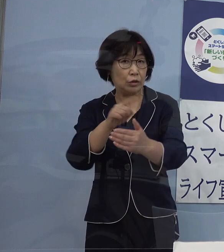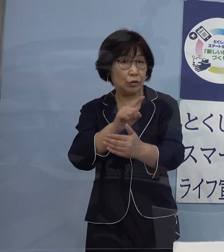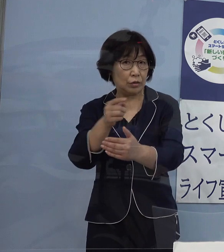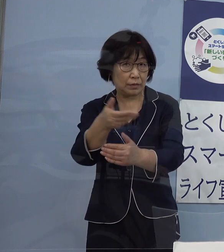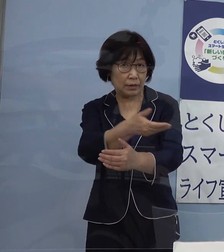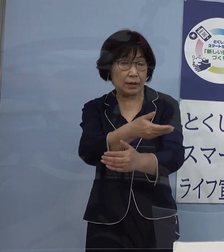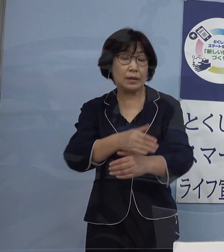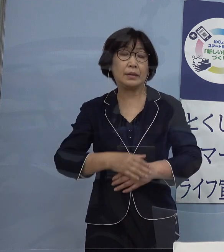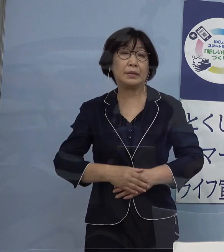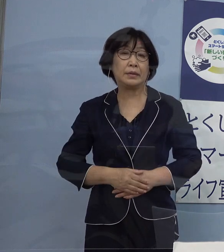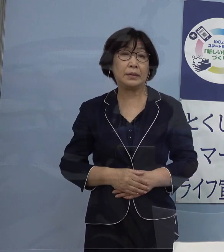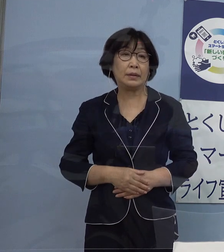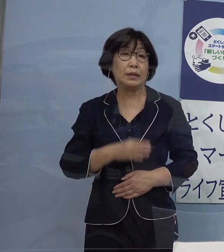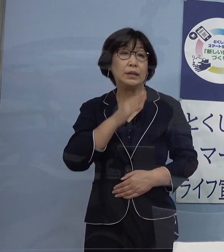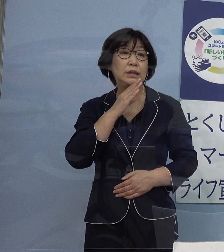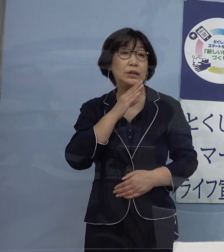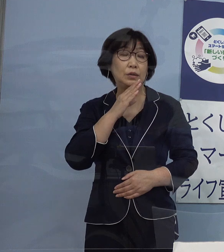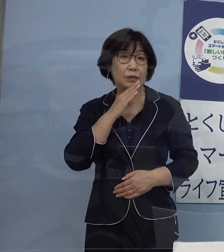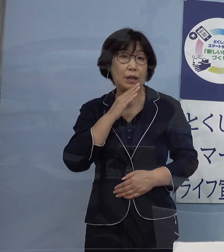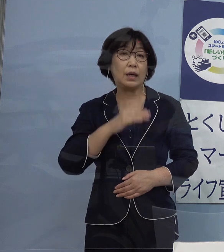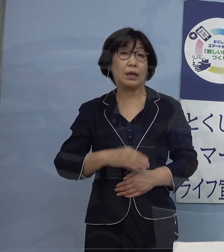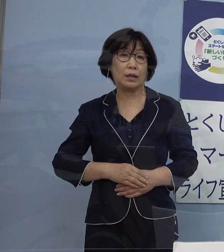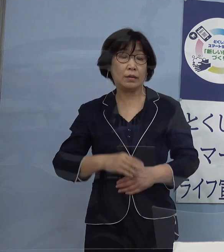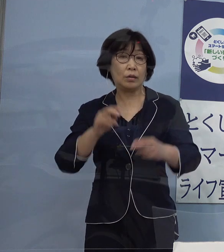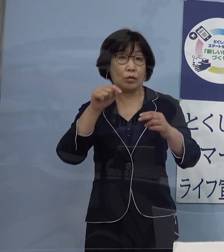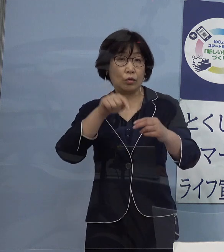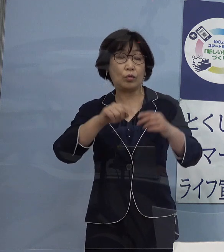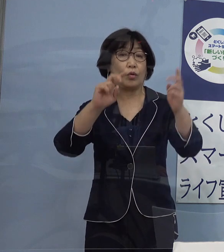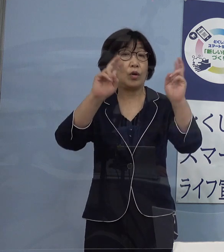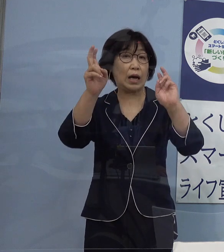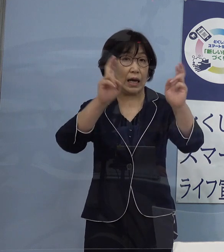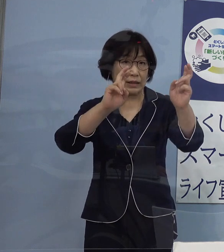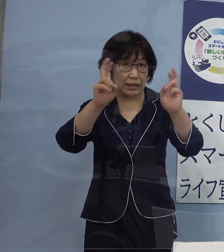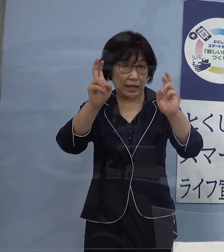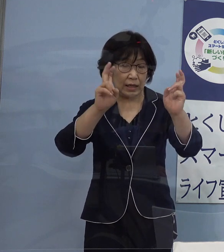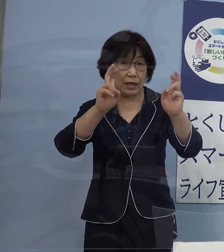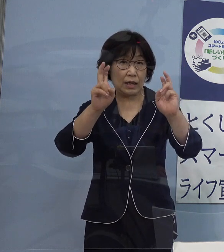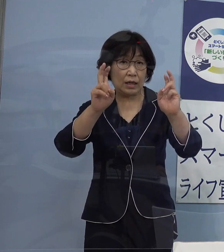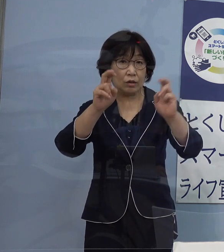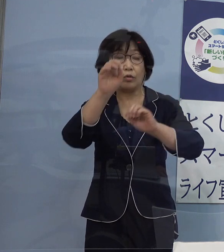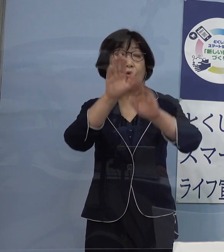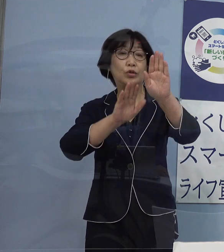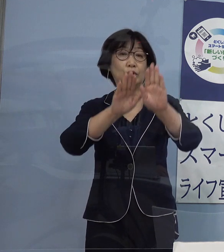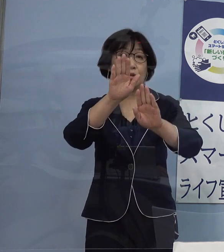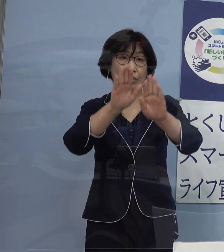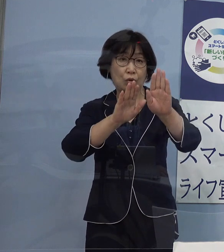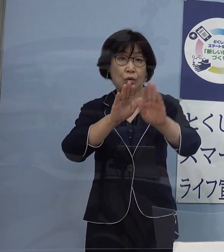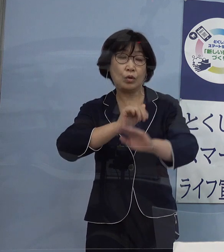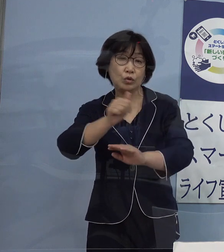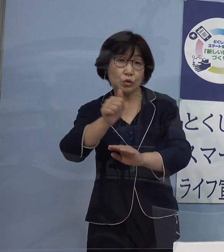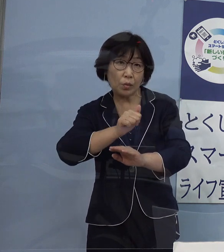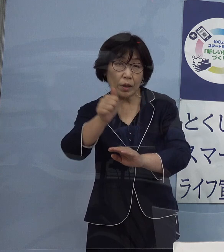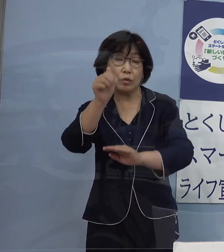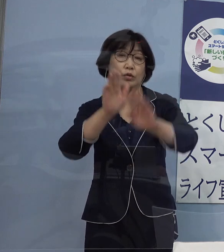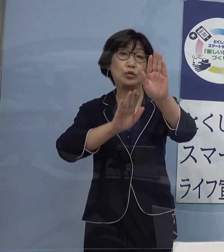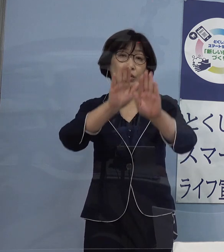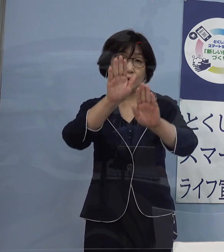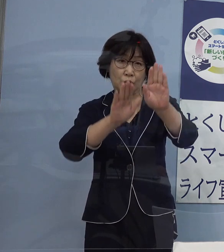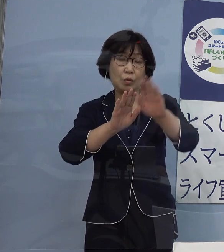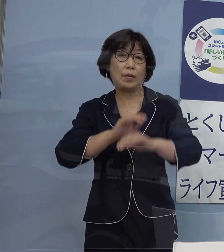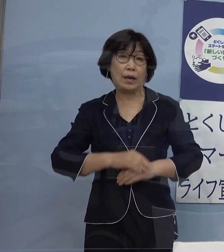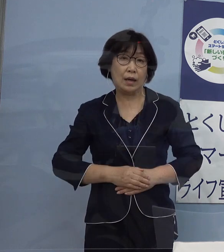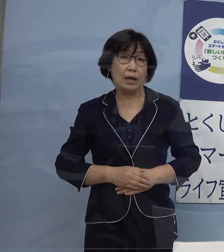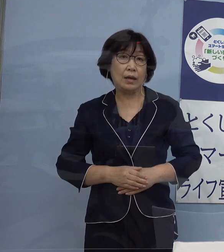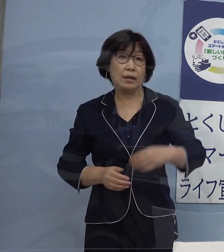はい、実はこの方の会社の状況、お勤めの状況なんですが、4月